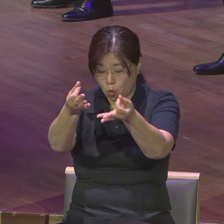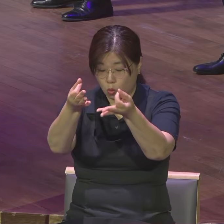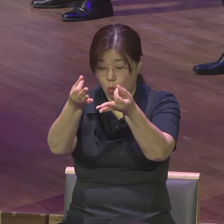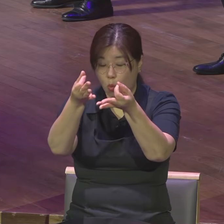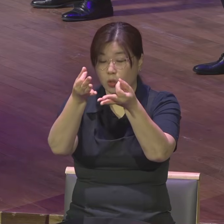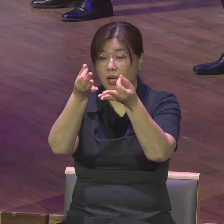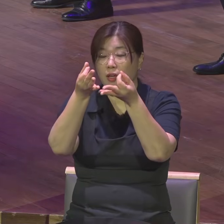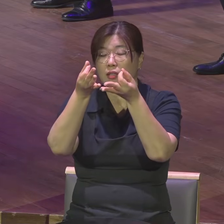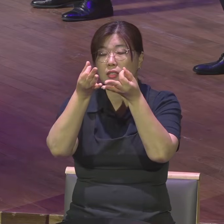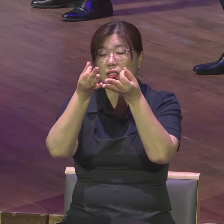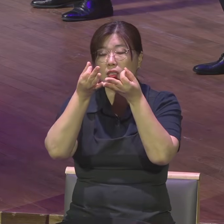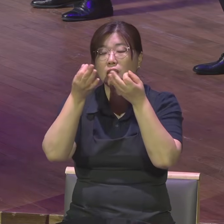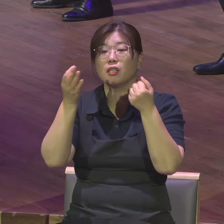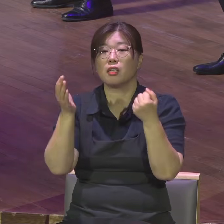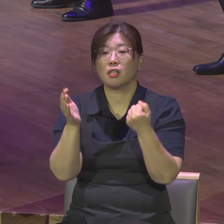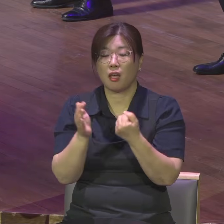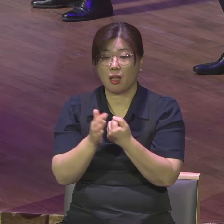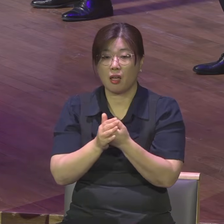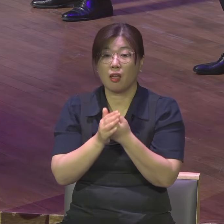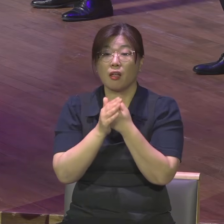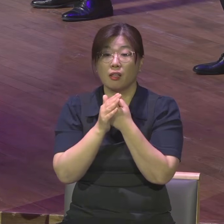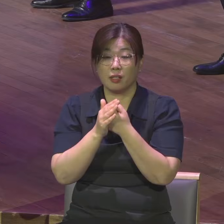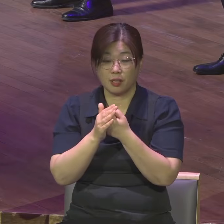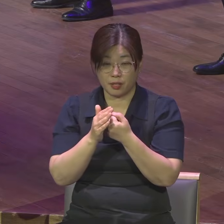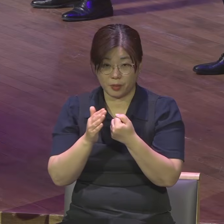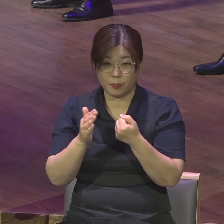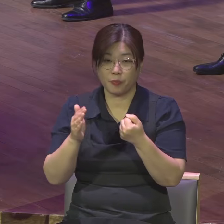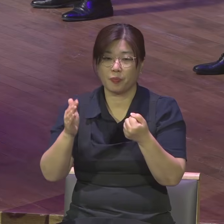주님 보고 계시기에